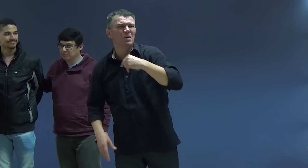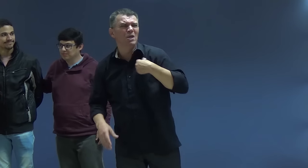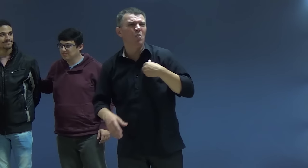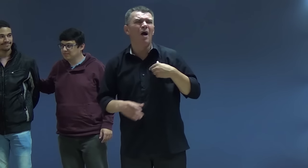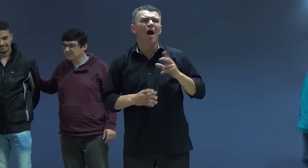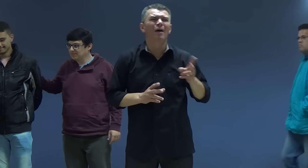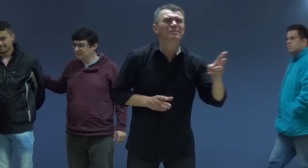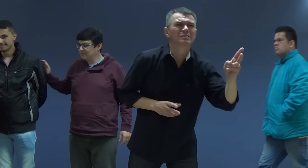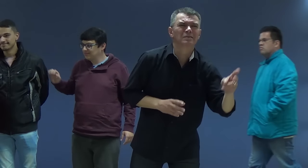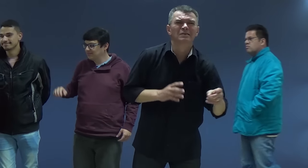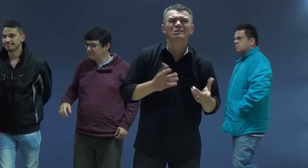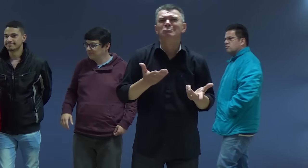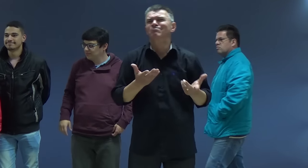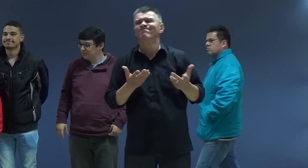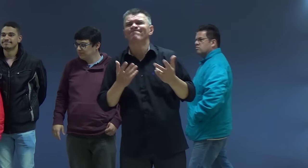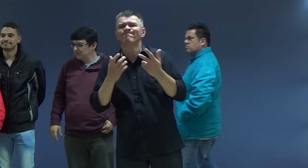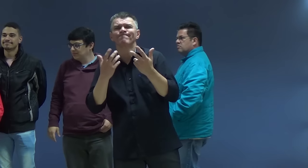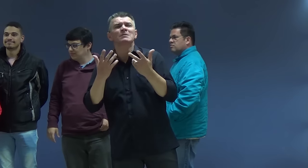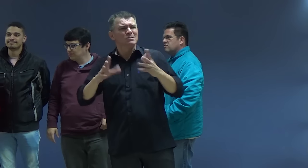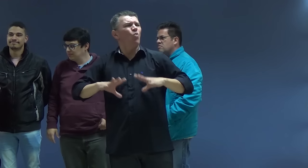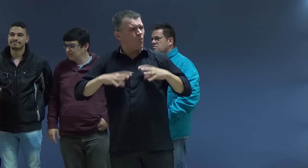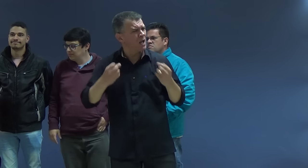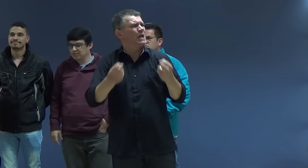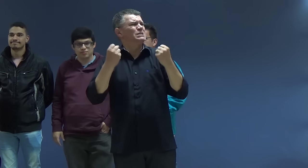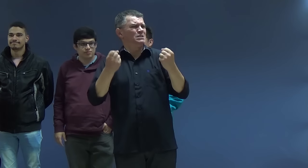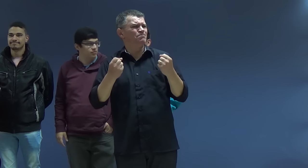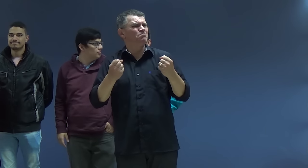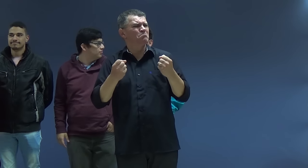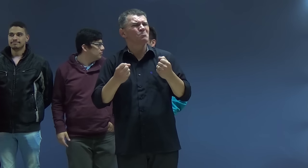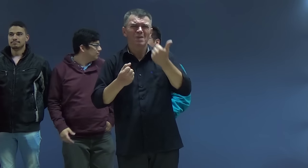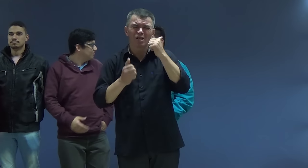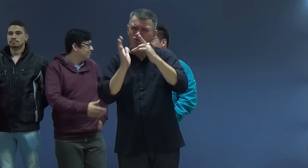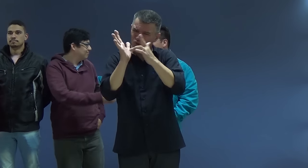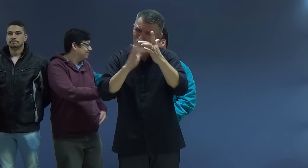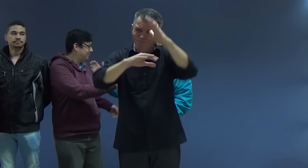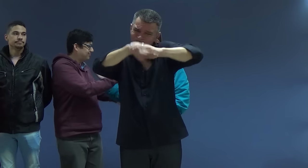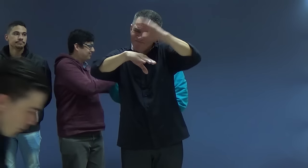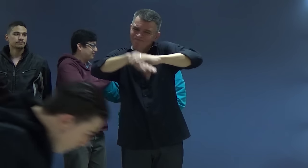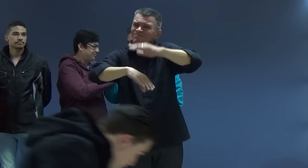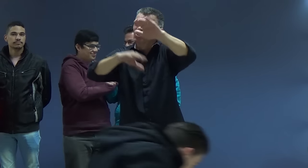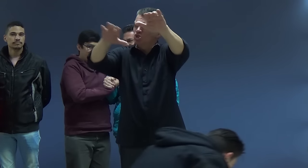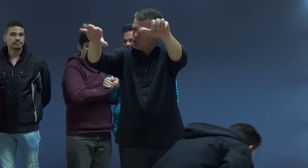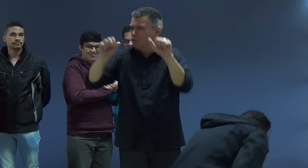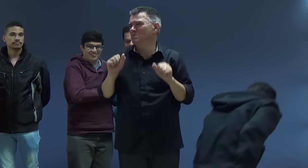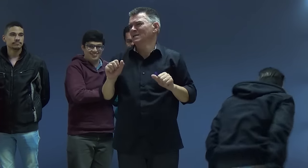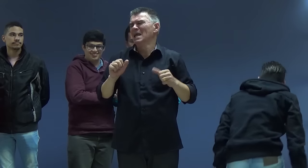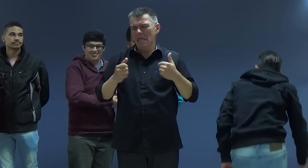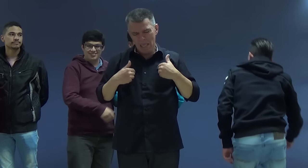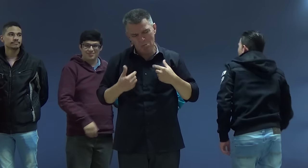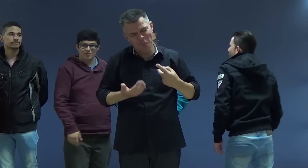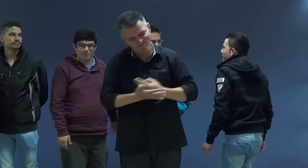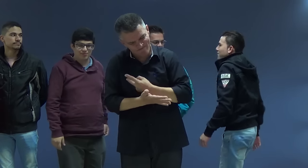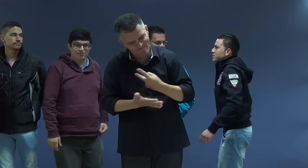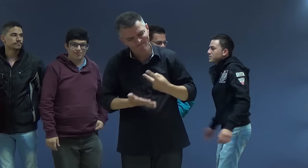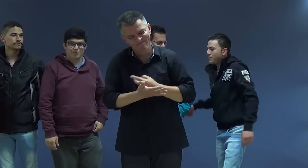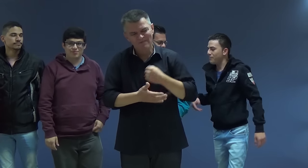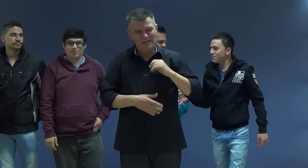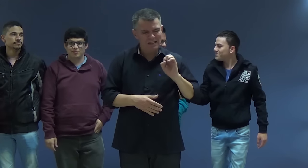Às vezes são coisas difíceis, né? Ah, mas eu sempre faço isso, mas tenha coragem. É Jesus que está te chamando. Eu tenho